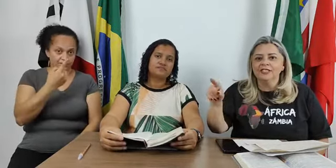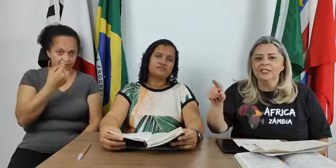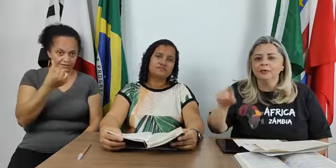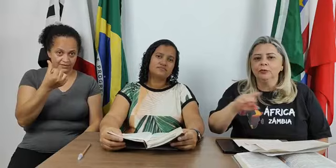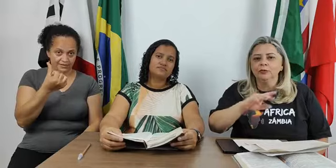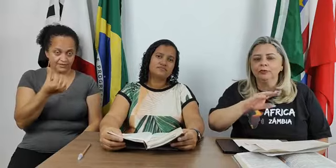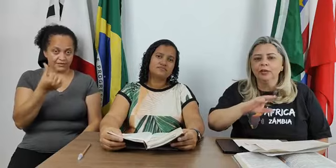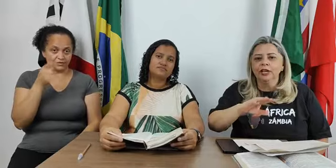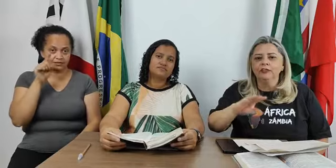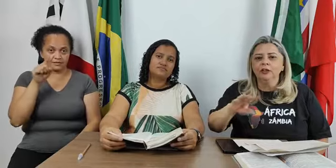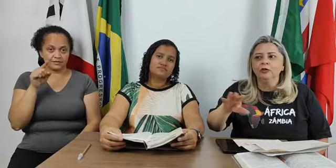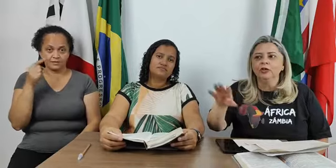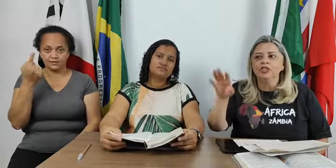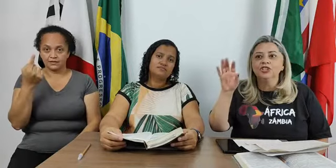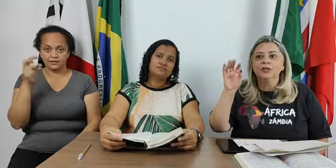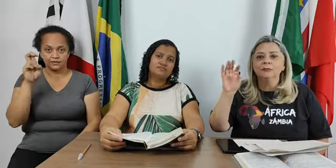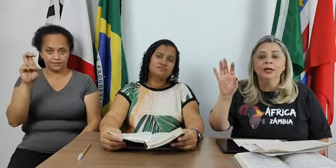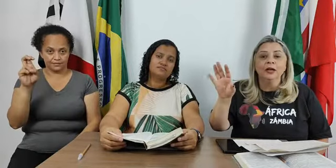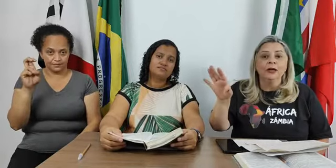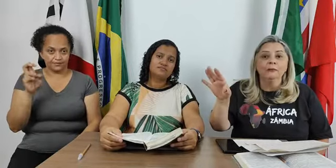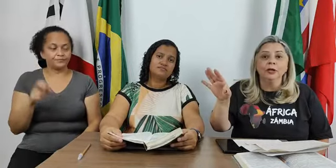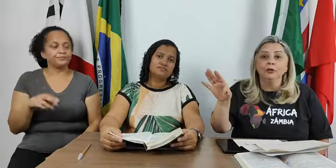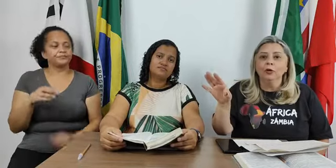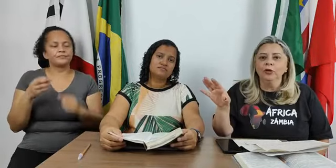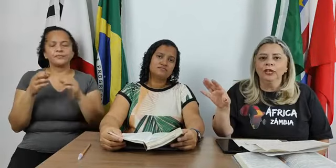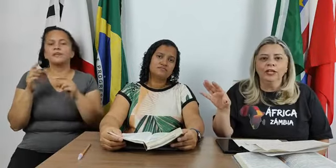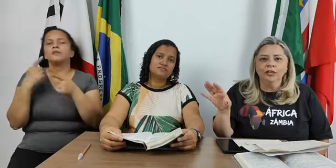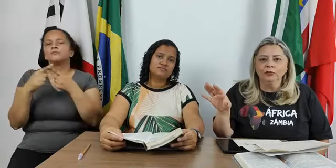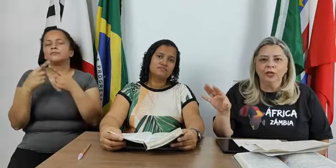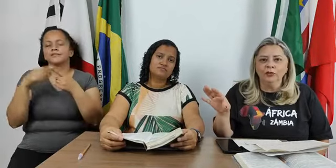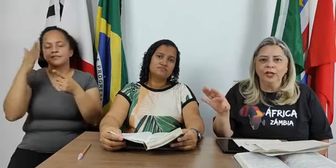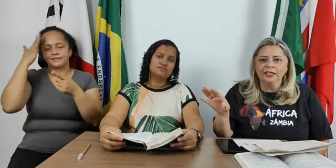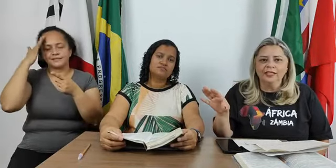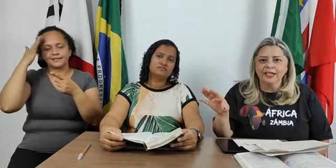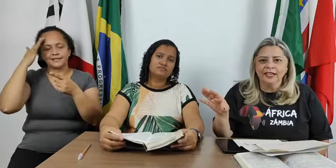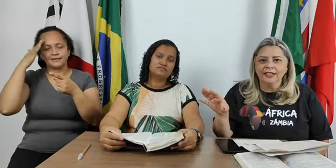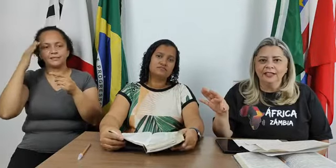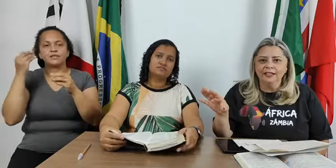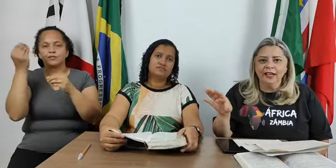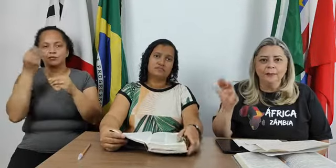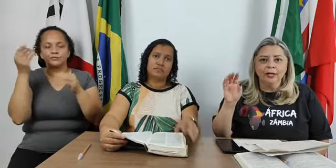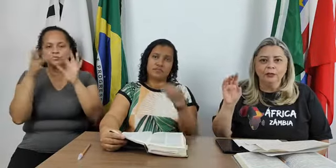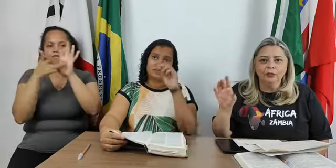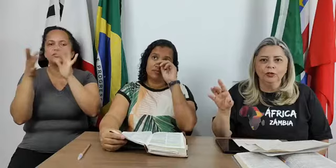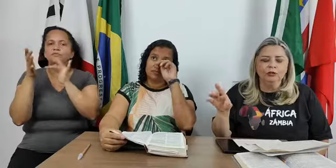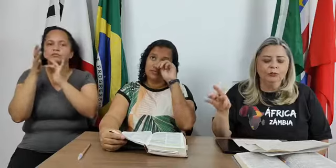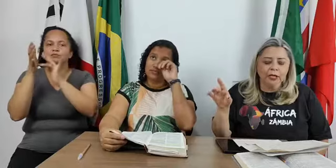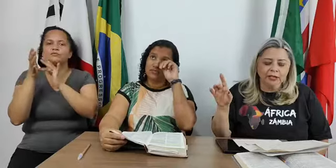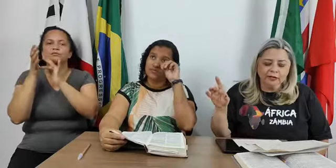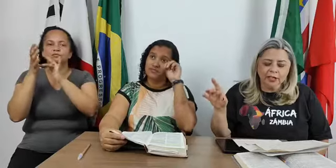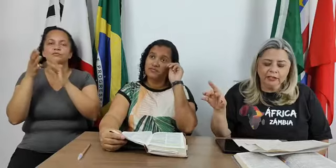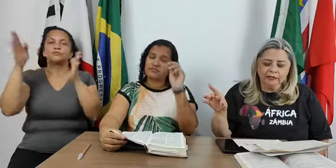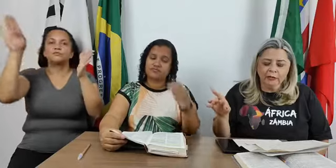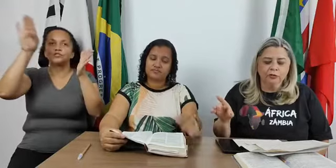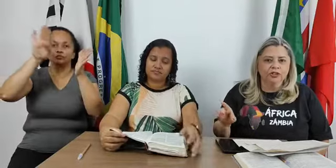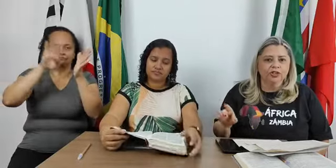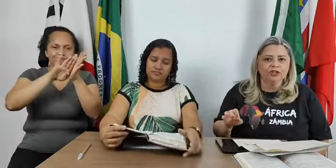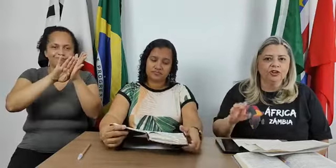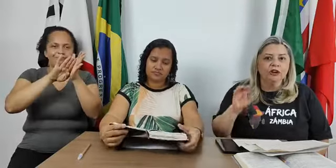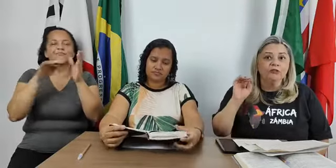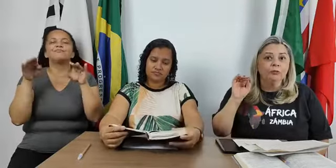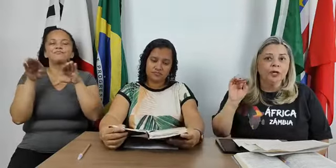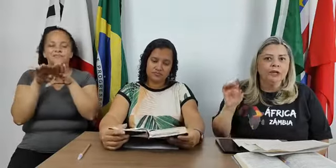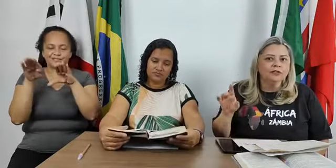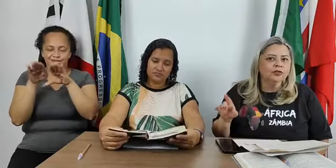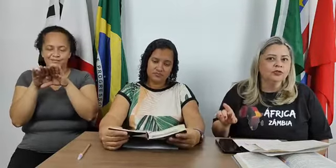fazer discípulo, não foi que ele falou? A gente ir para toda criatura conhecer ele. É para toda, foi para isso que ele enviou a